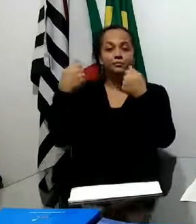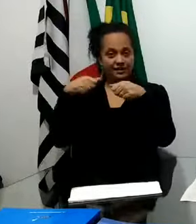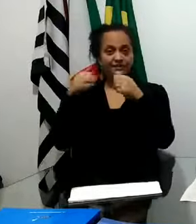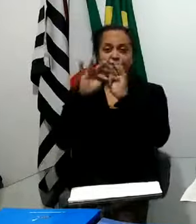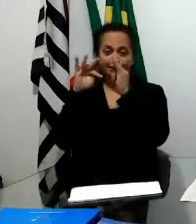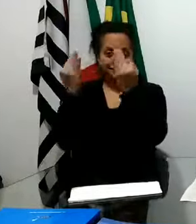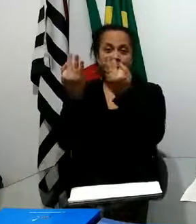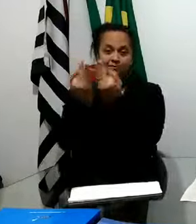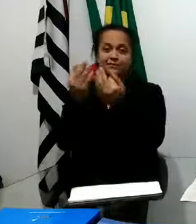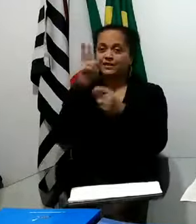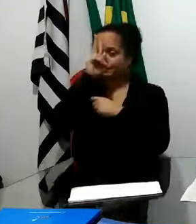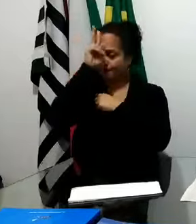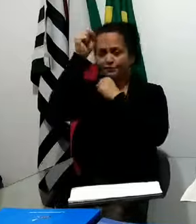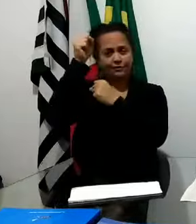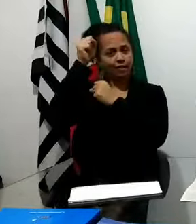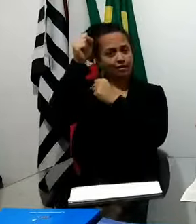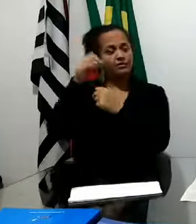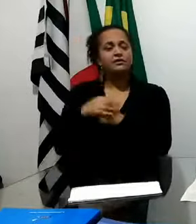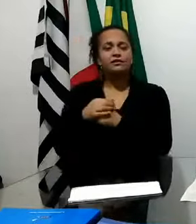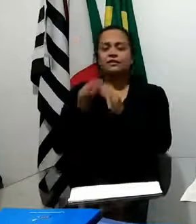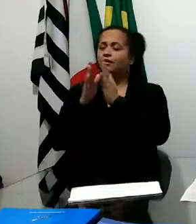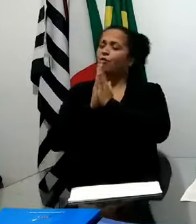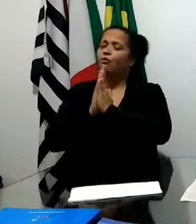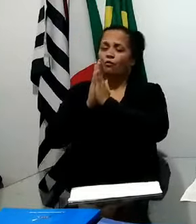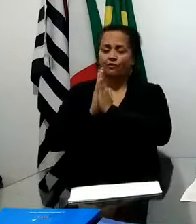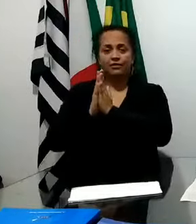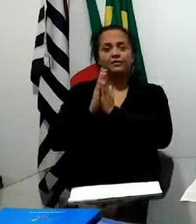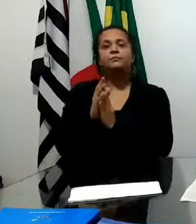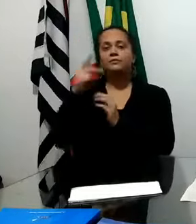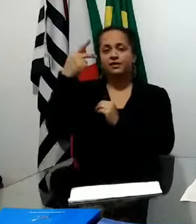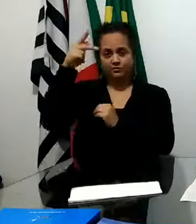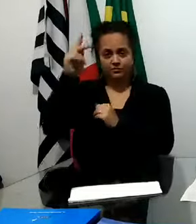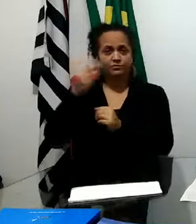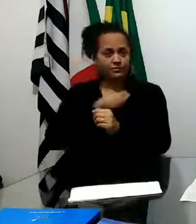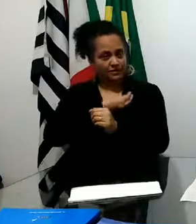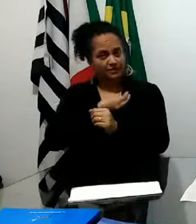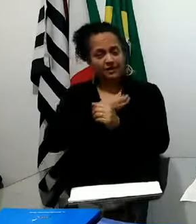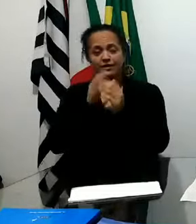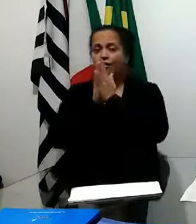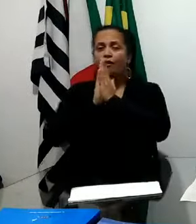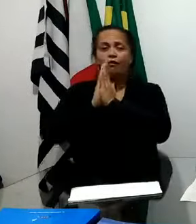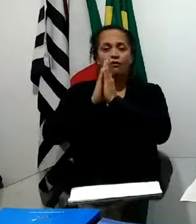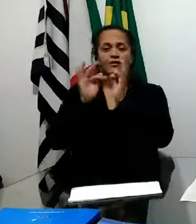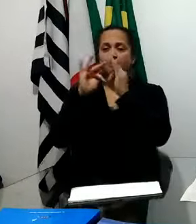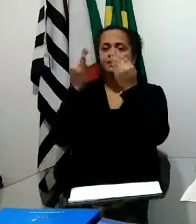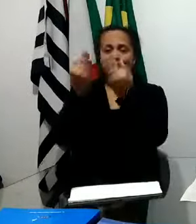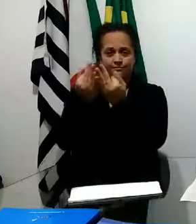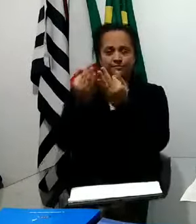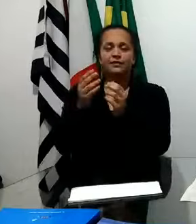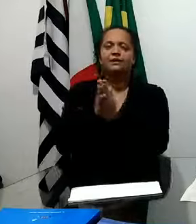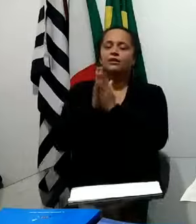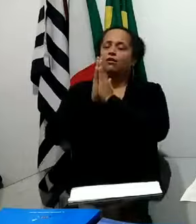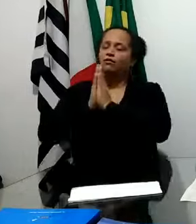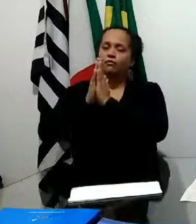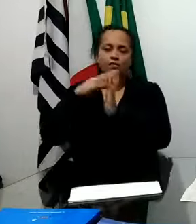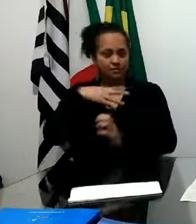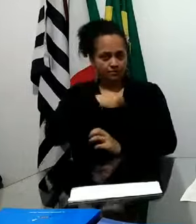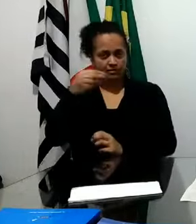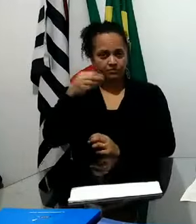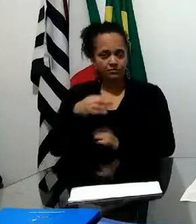Então, ore pelo seu casamento, ore pelos seus filhos, né? Ore um pelos outros, medite na